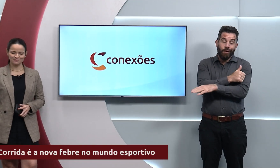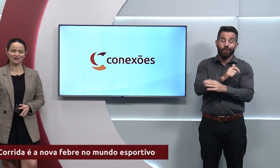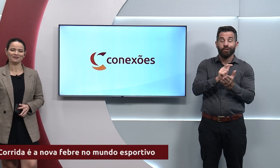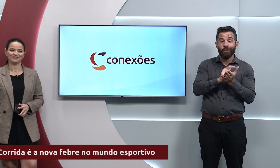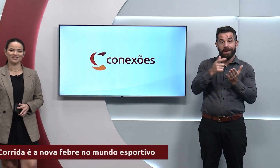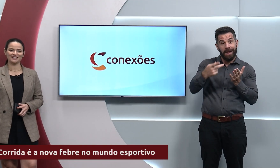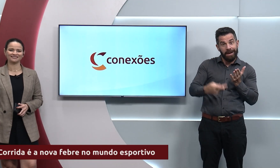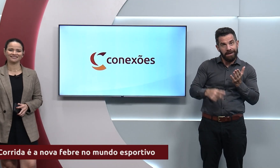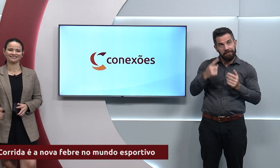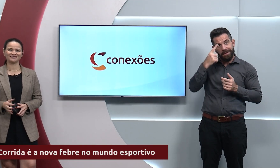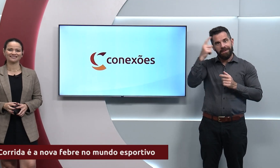da UFG.